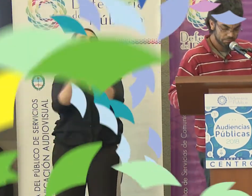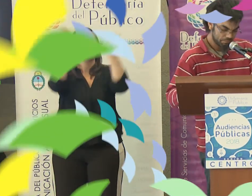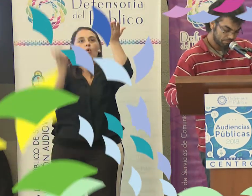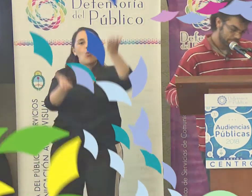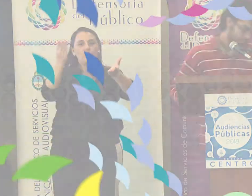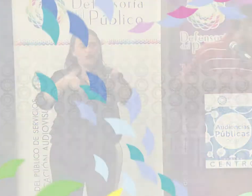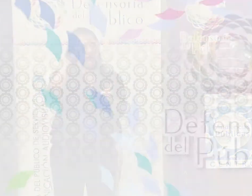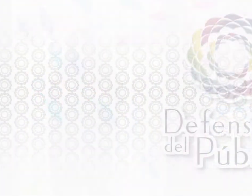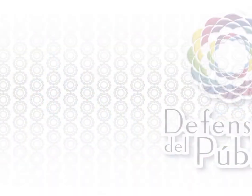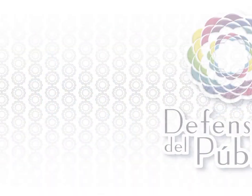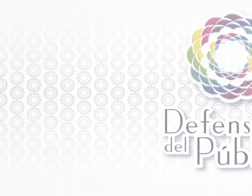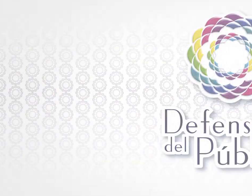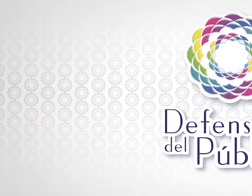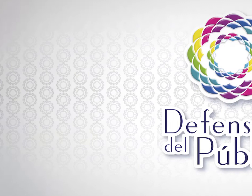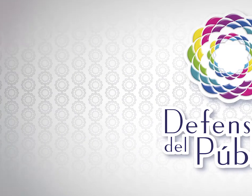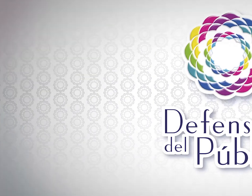gracias